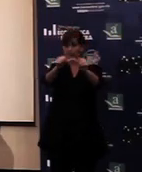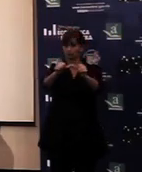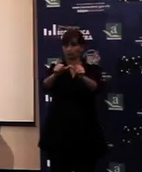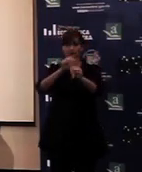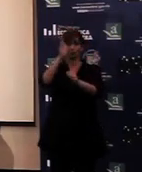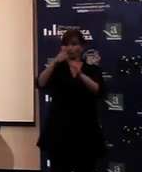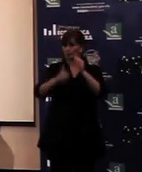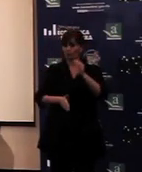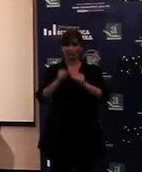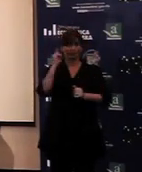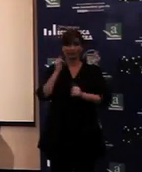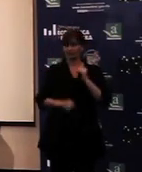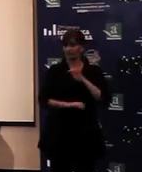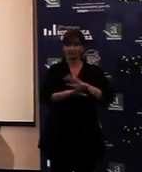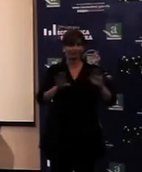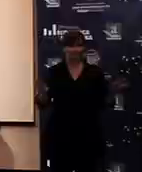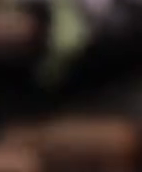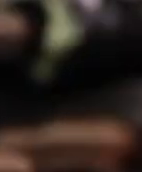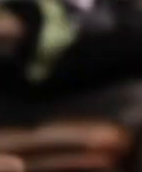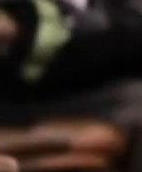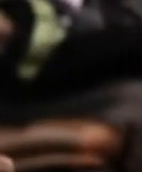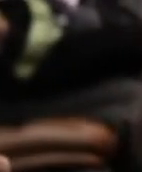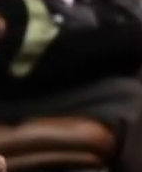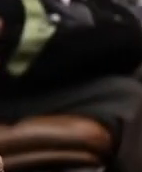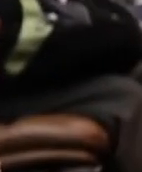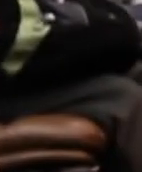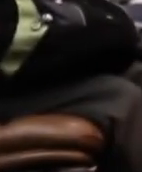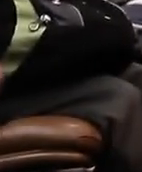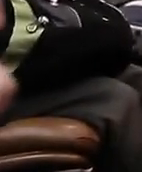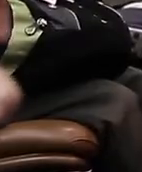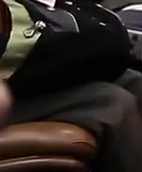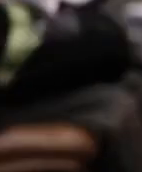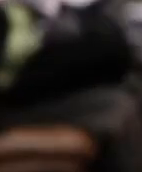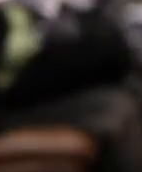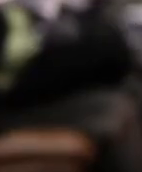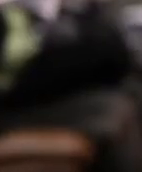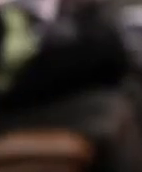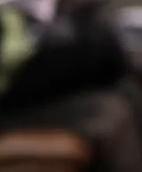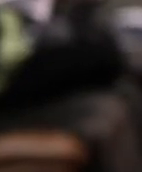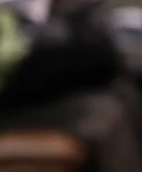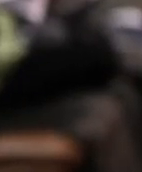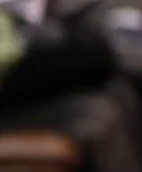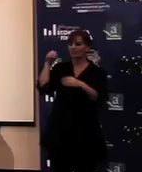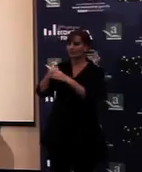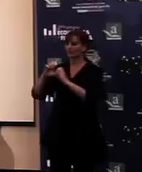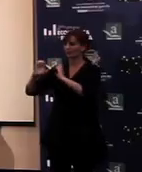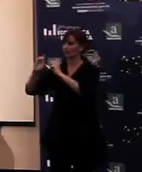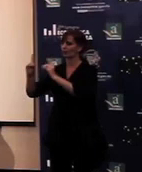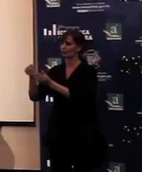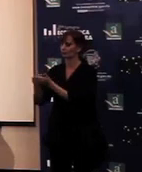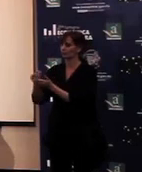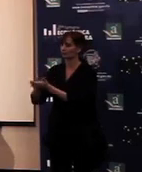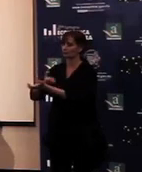Y así que sucede, ¿cómo llega la lengua de señas a la educación financiera? Pero antes, ¿qué